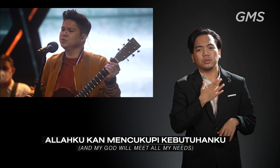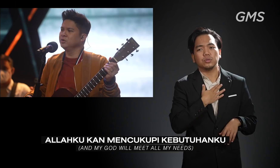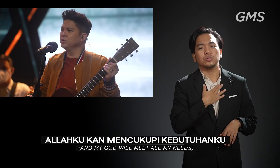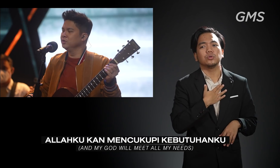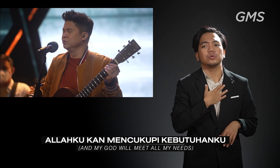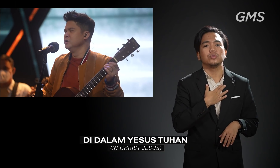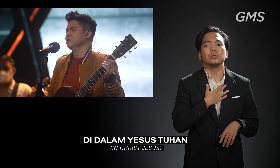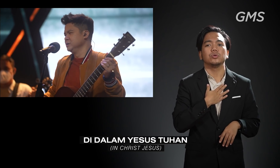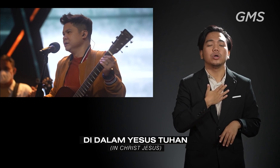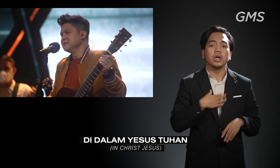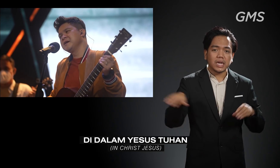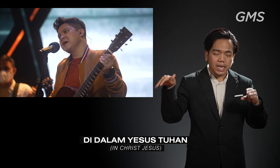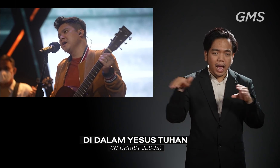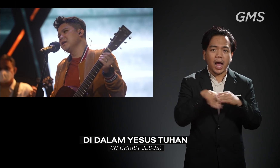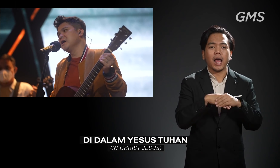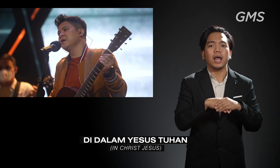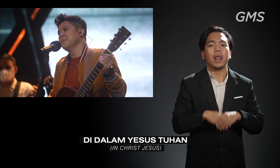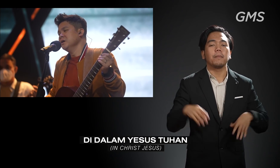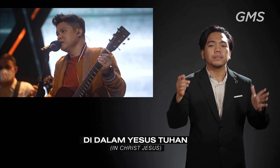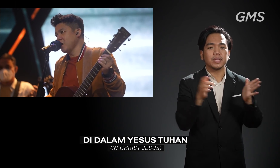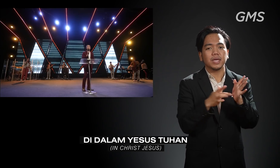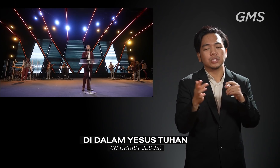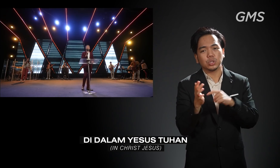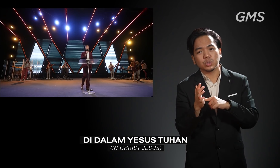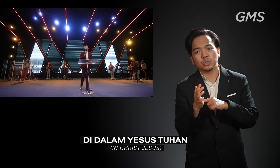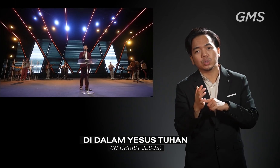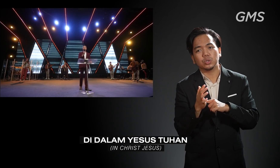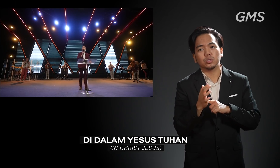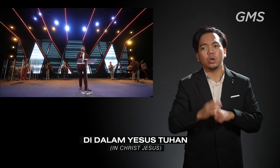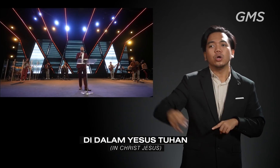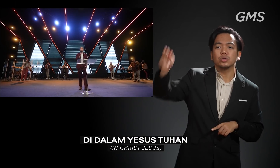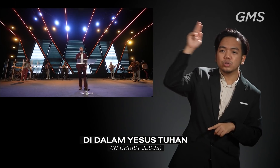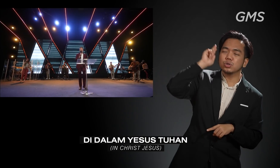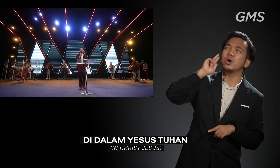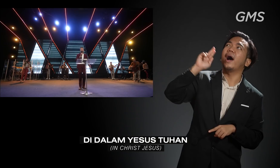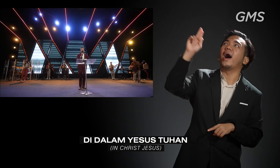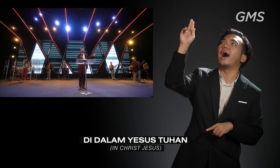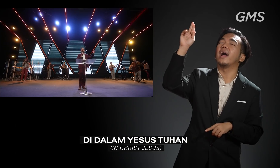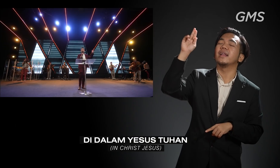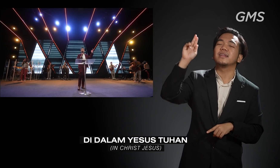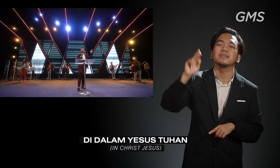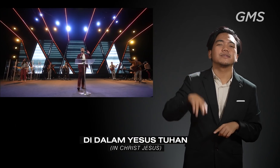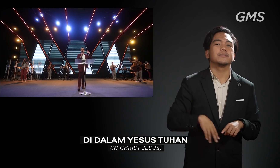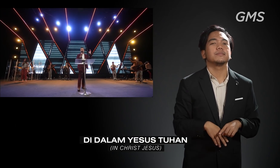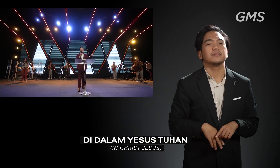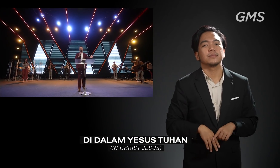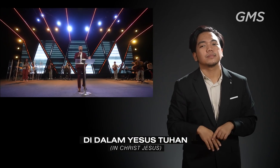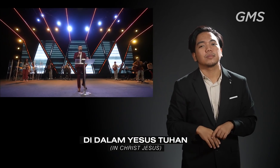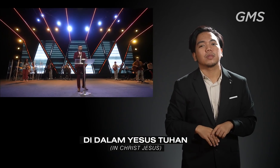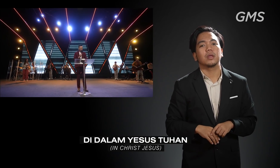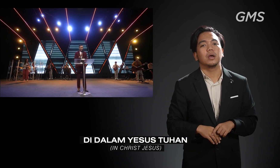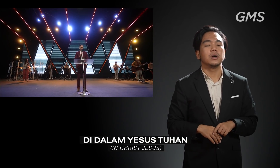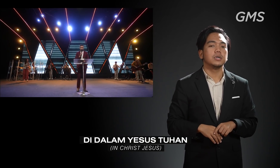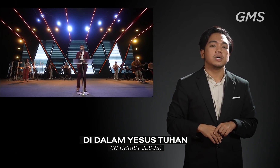kebutuhanmu di dalam Yesus Tuhan. Tiada yang mustahil baginya, mari kita